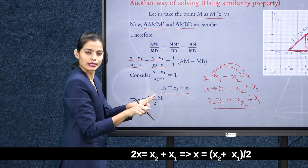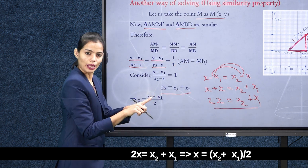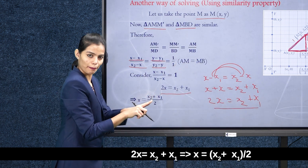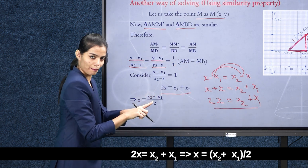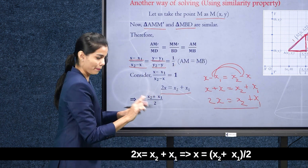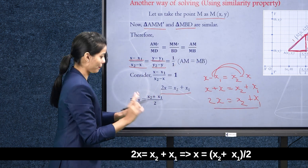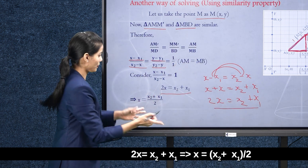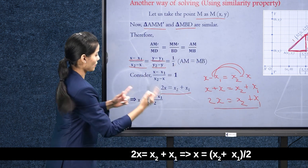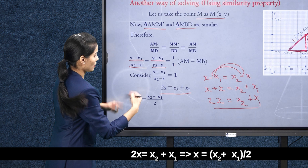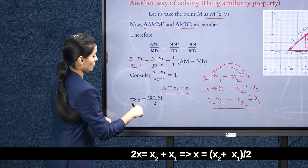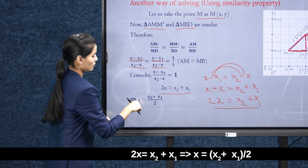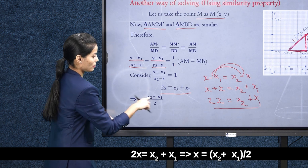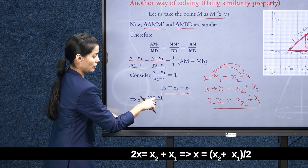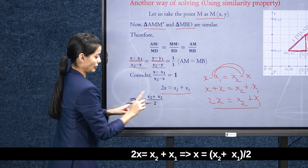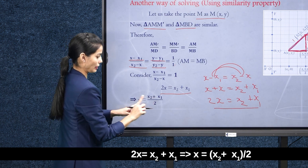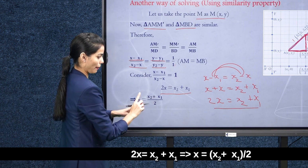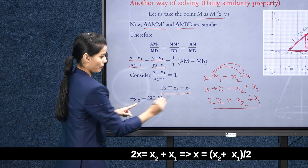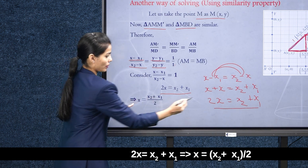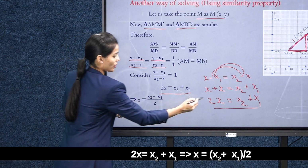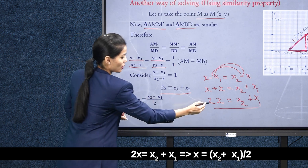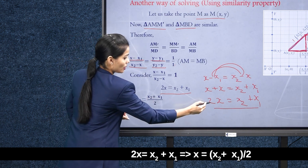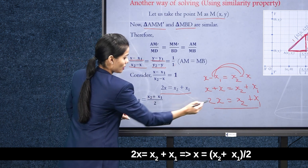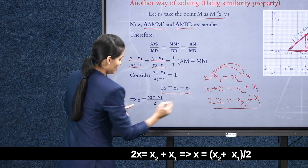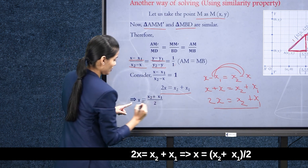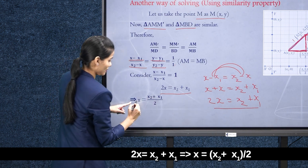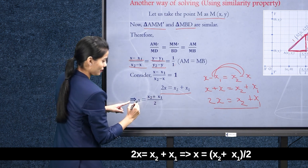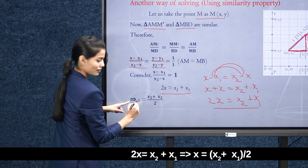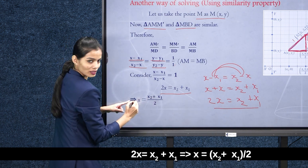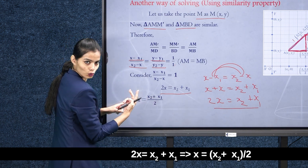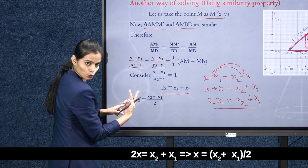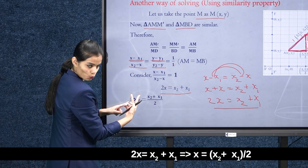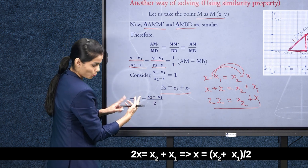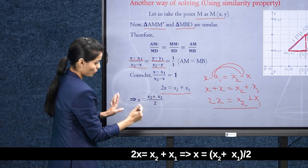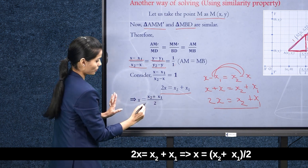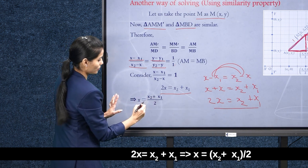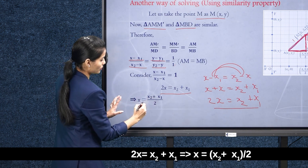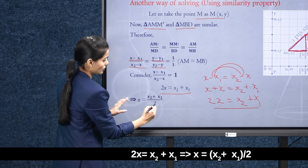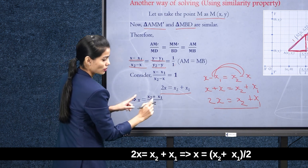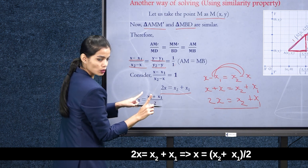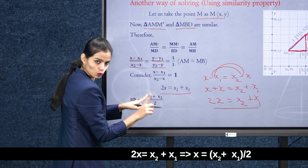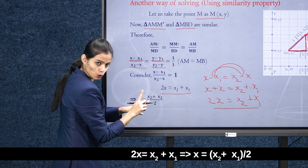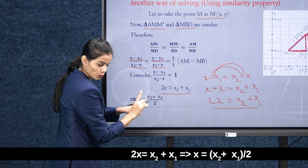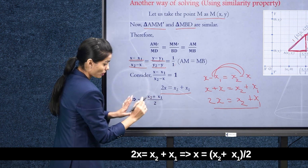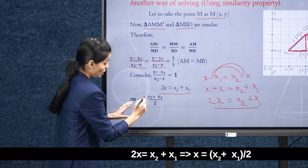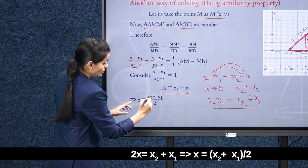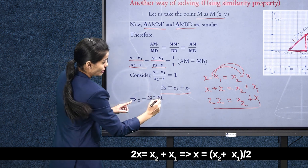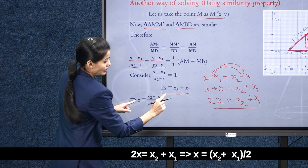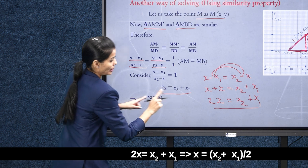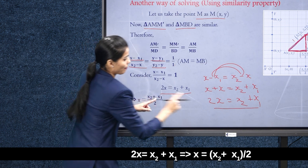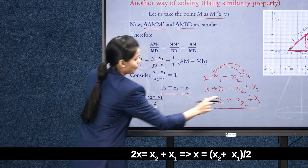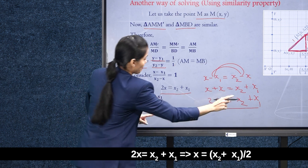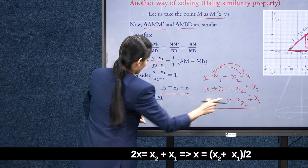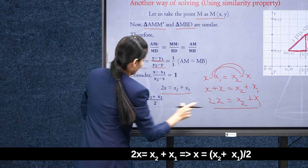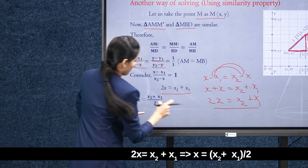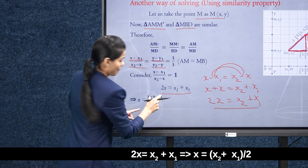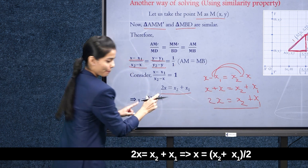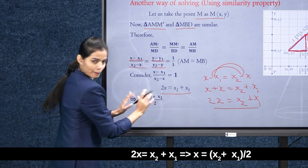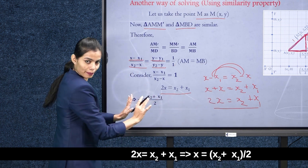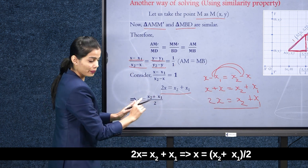టూ ఎక్స్ ఈజ్ ఈక్వల్ టు x2 ప్లస్ x1. x ఈజ్ ఈక్వల్ టు x2 ప్లస్ x1 బై 2.